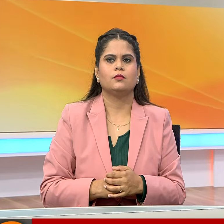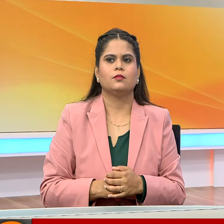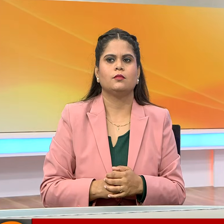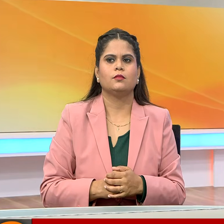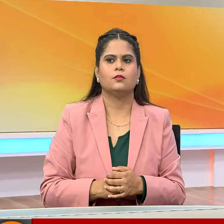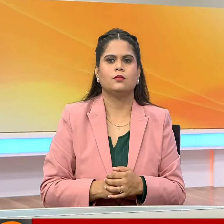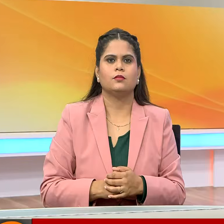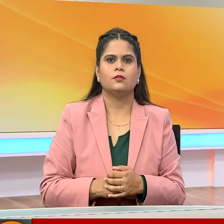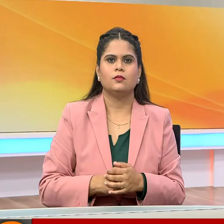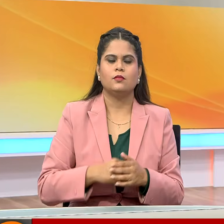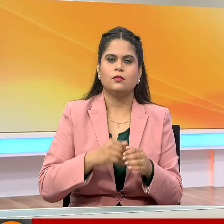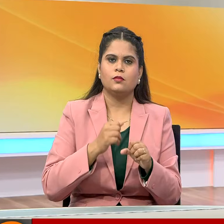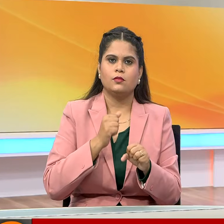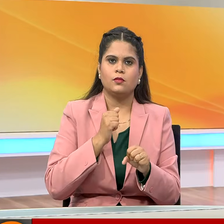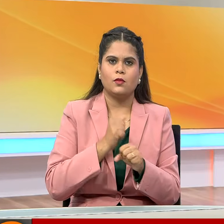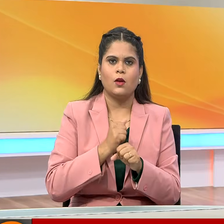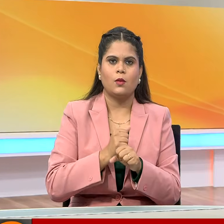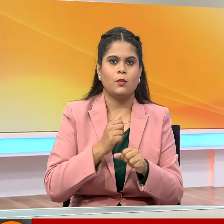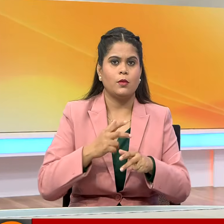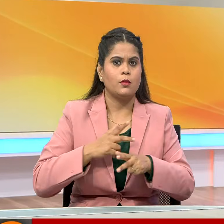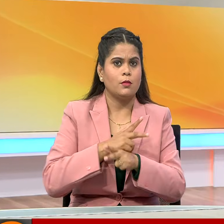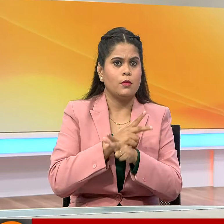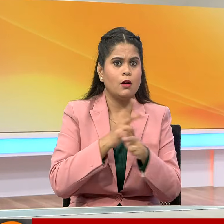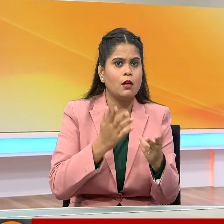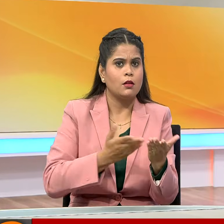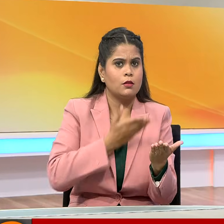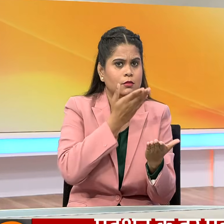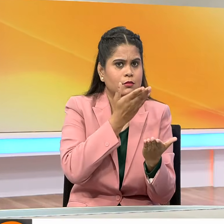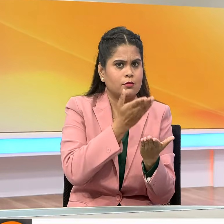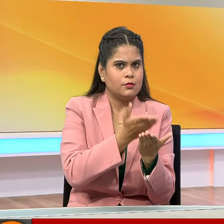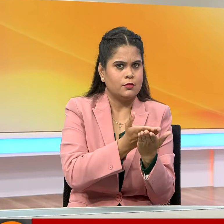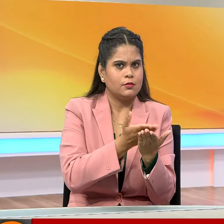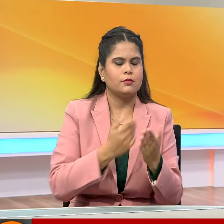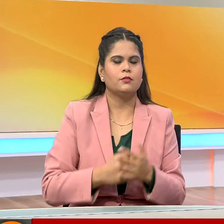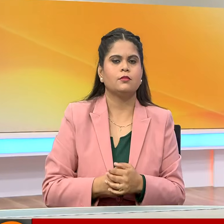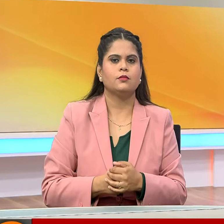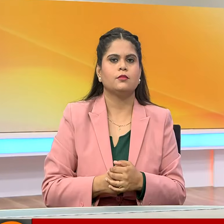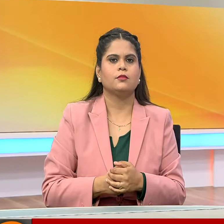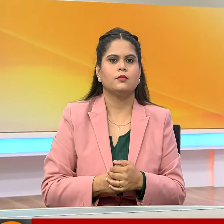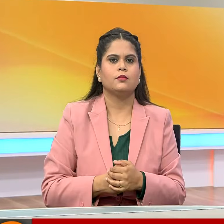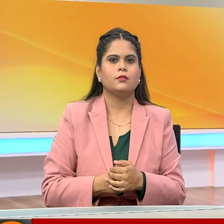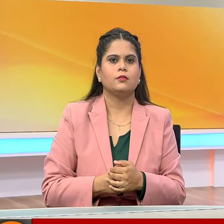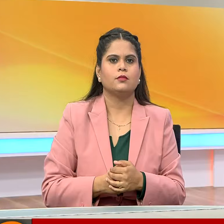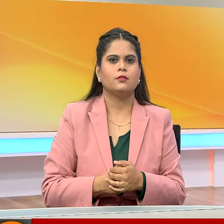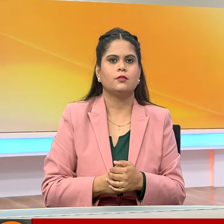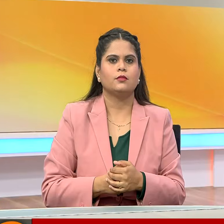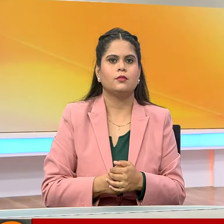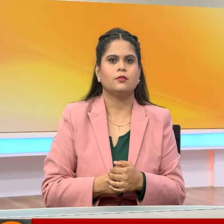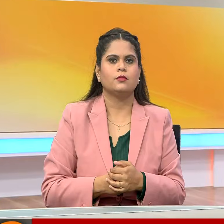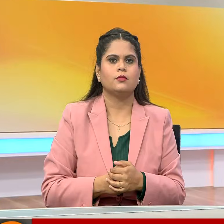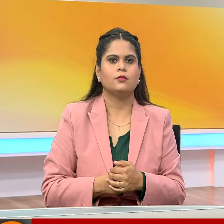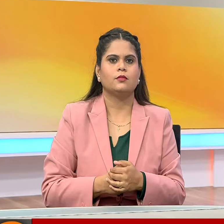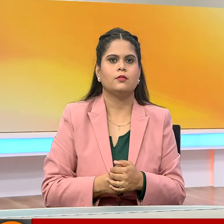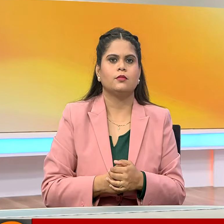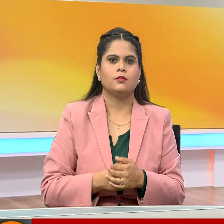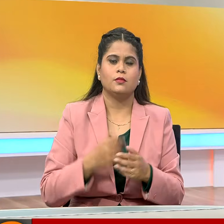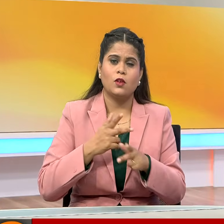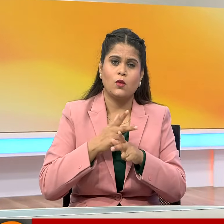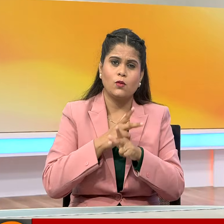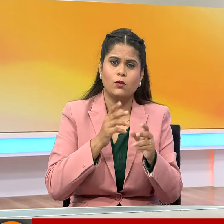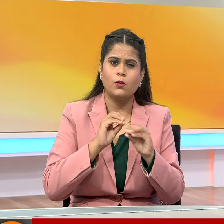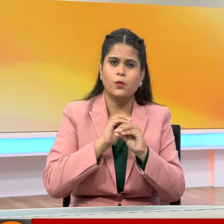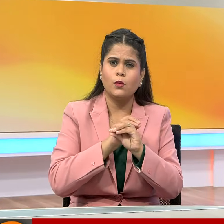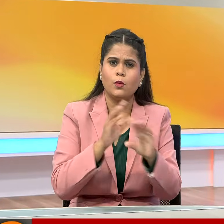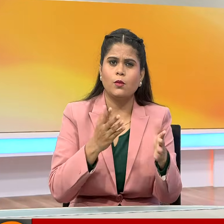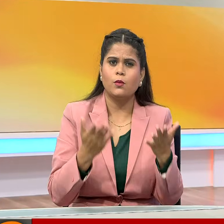कार्य समिति ने जो प्रस्ताव पारित किया है वो अपने आप यह बताता है